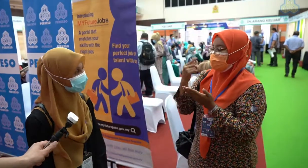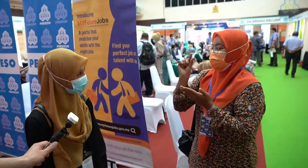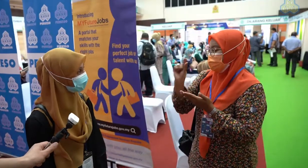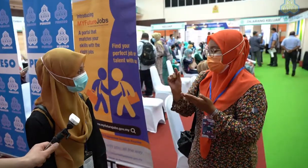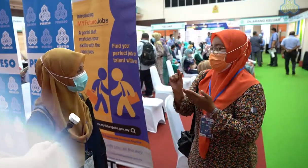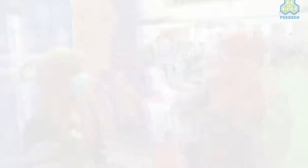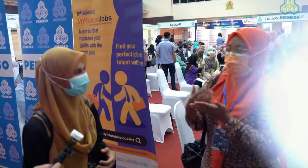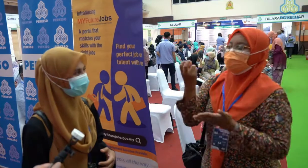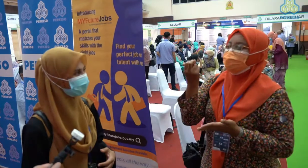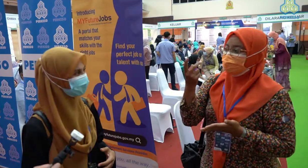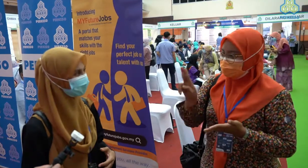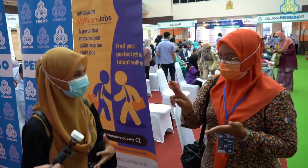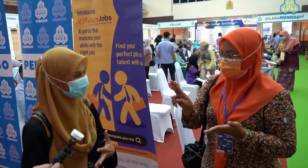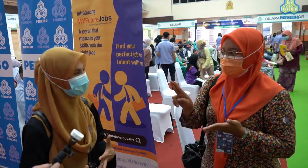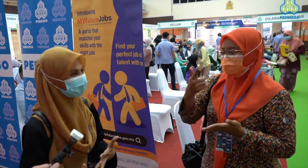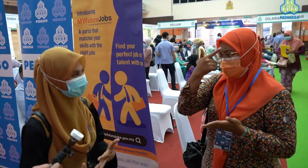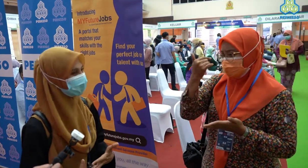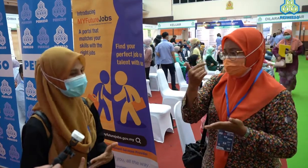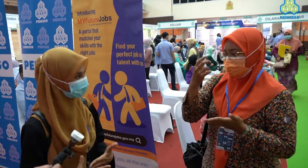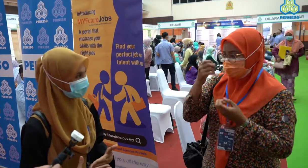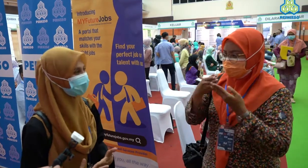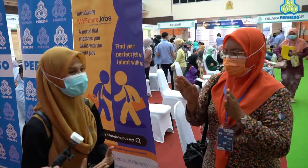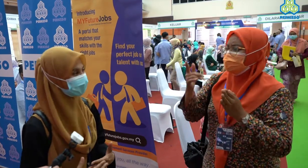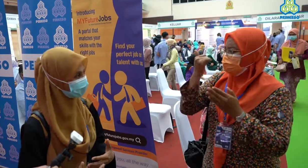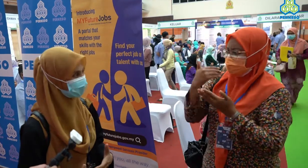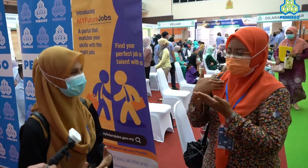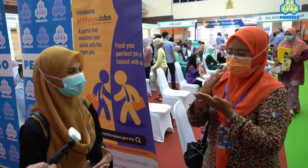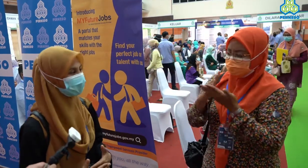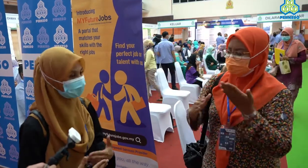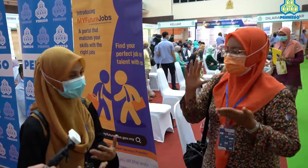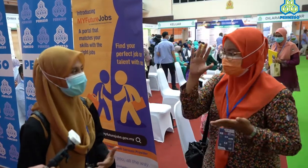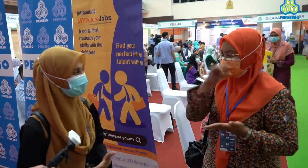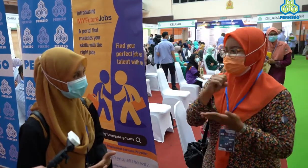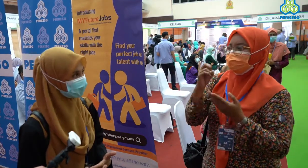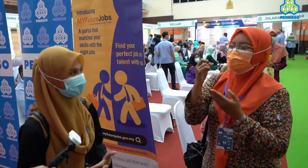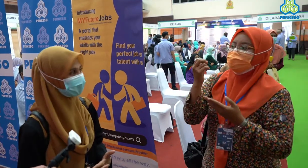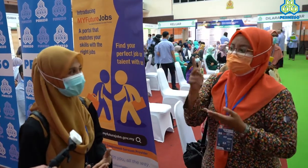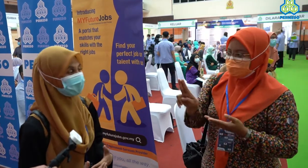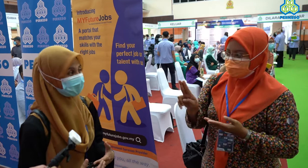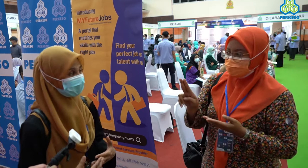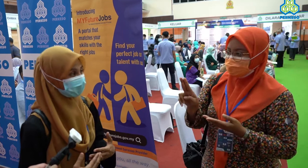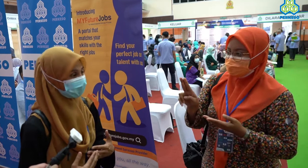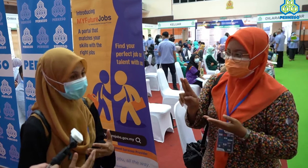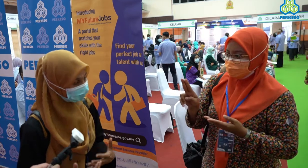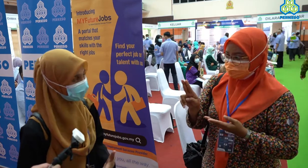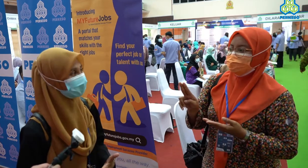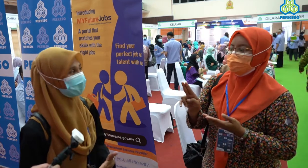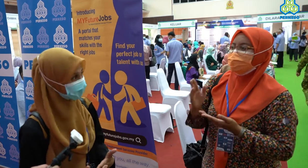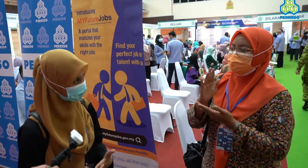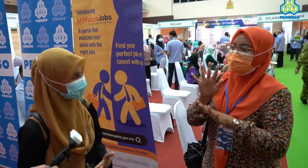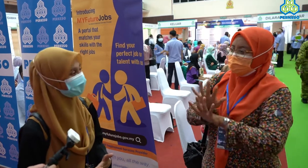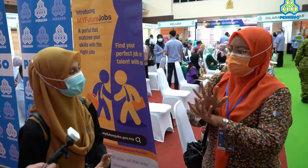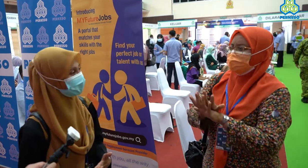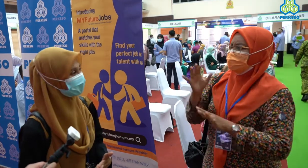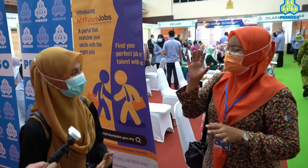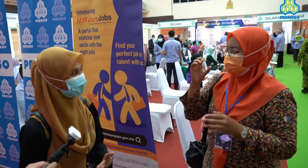Program ini sangat bagus dengan adanya peluang-peluang macam ni, kerajaan kita dapat lebih membuka peluang kepada OKU di luar